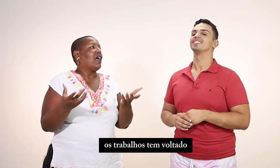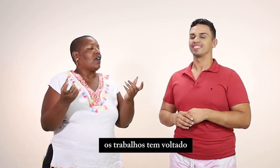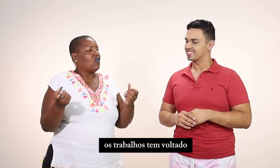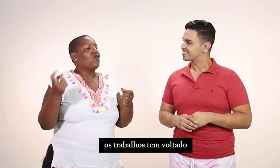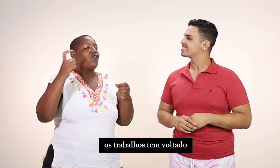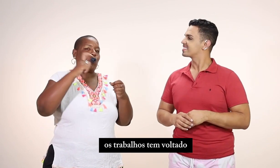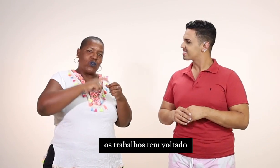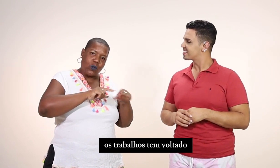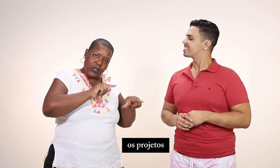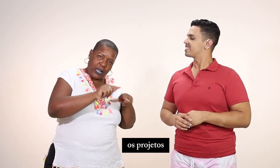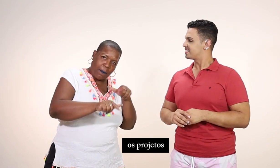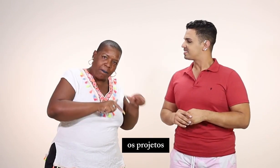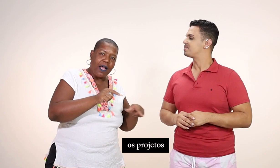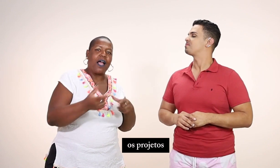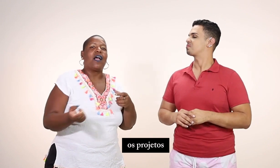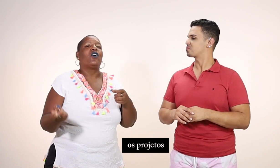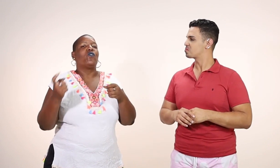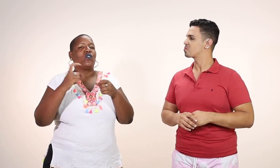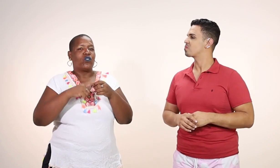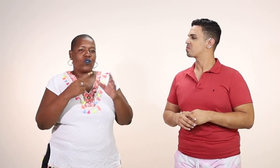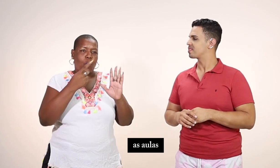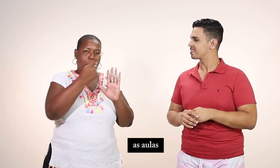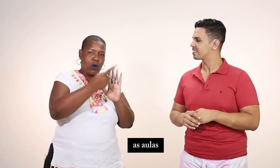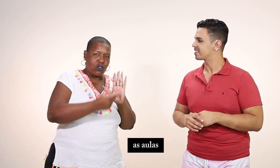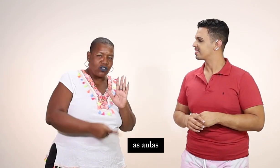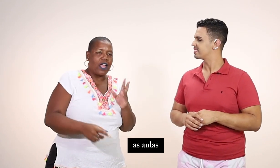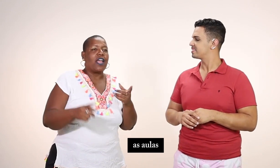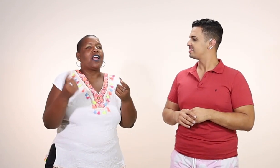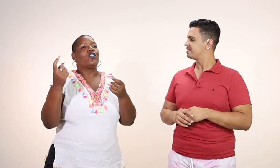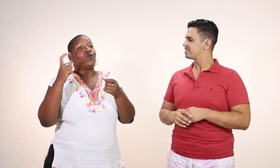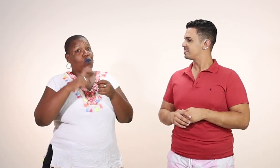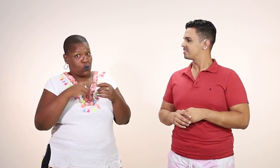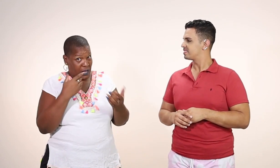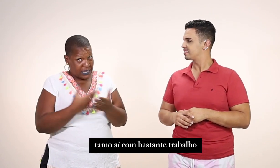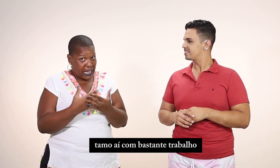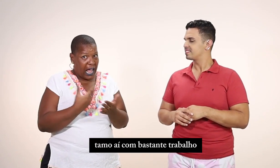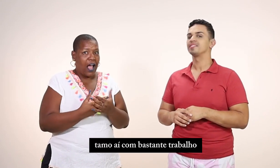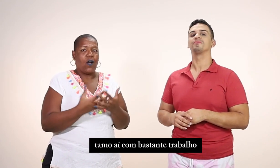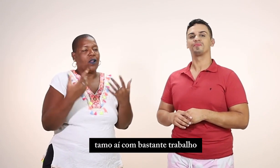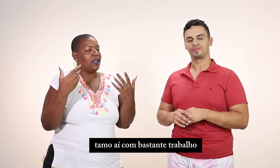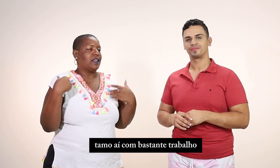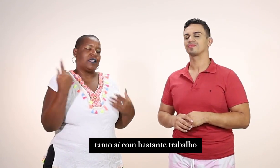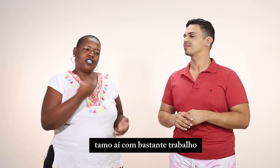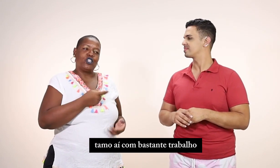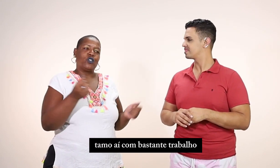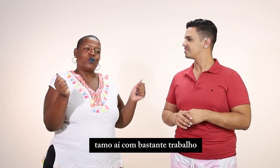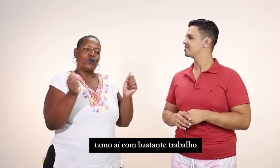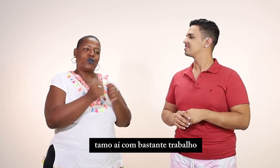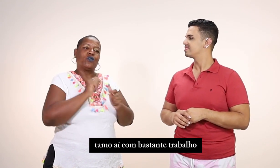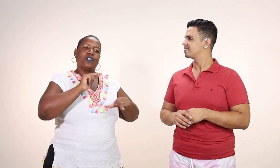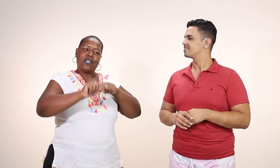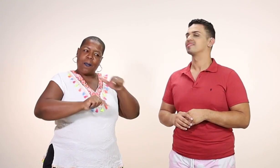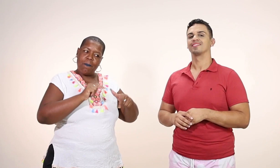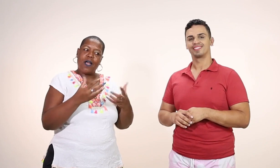têm voltado, os projetos, as aulas. Estamos aí com bastante trabalho.